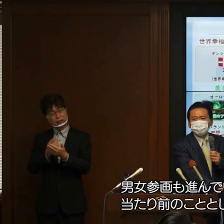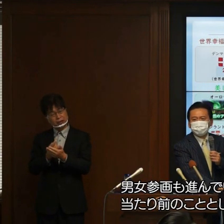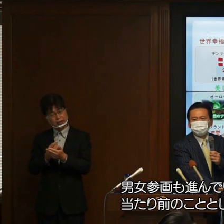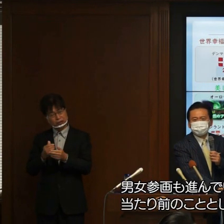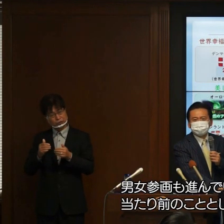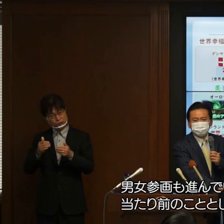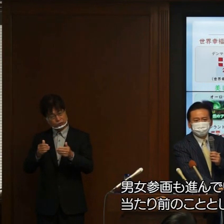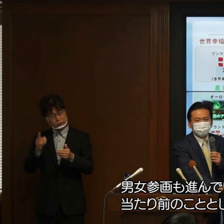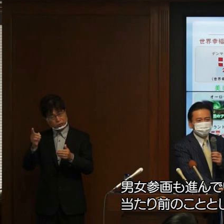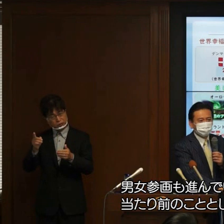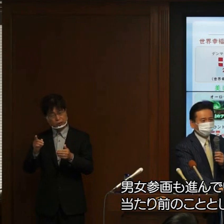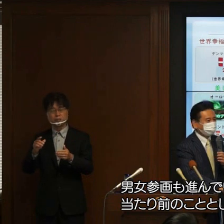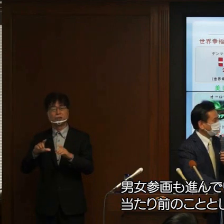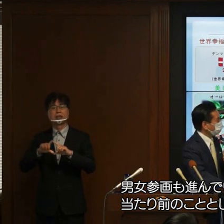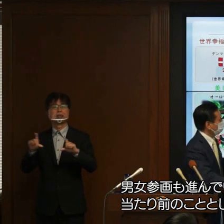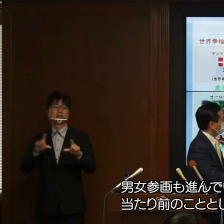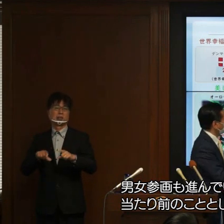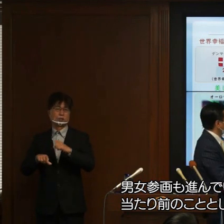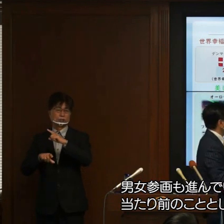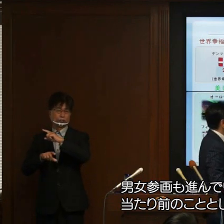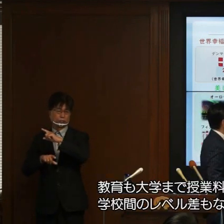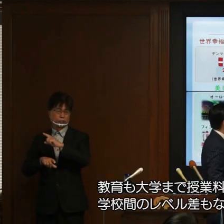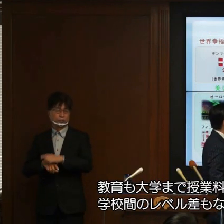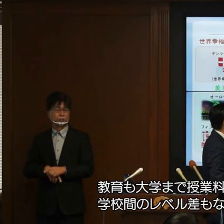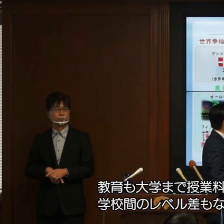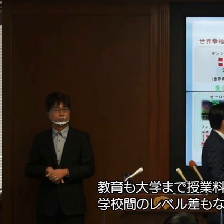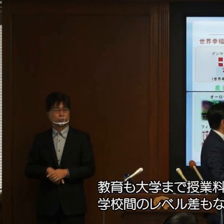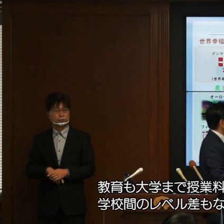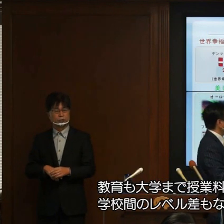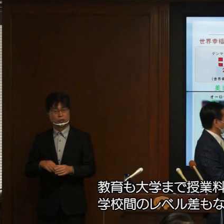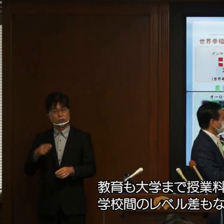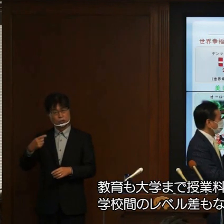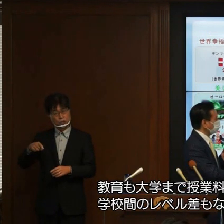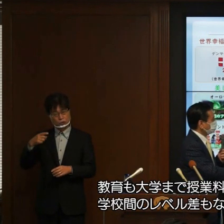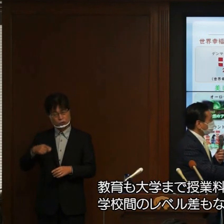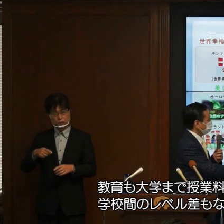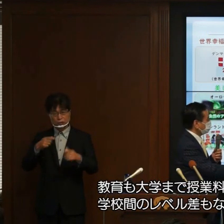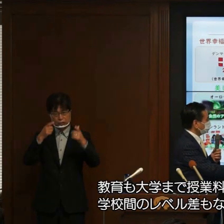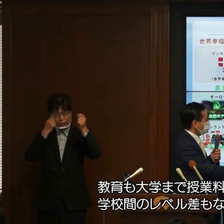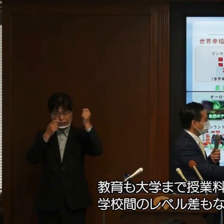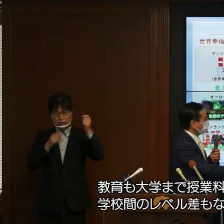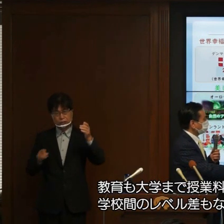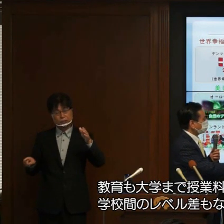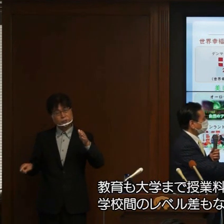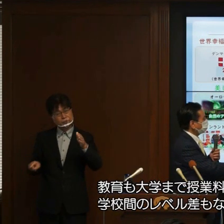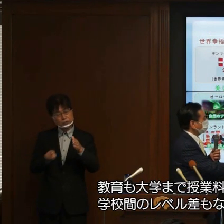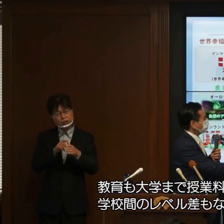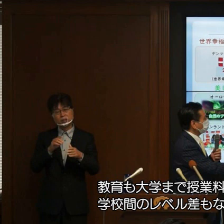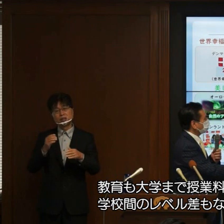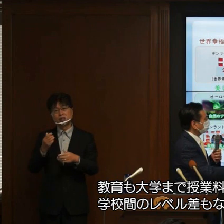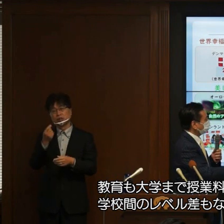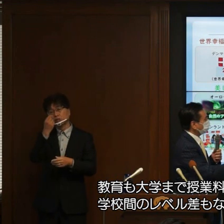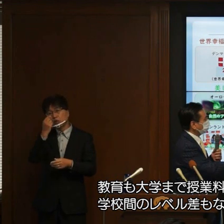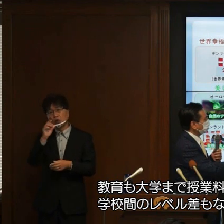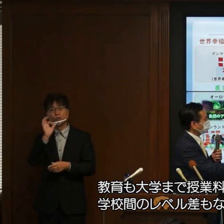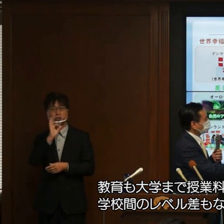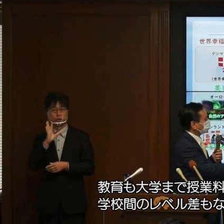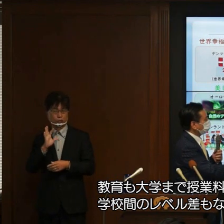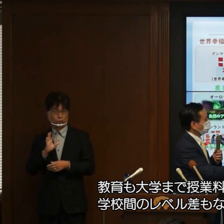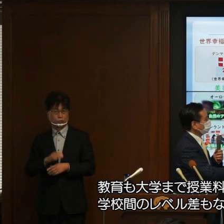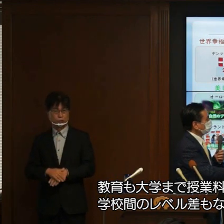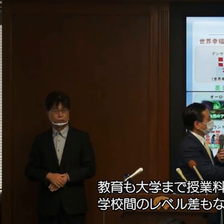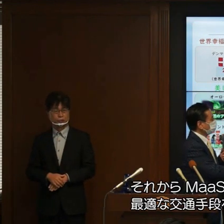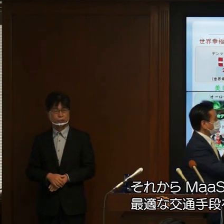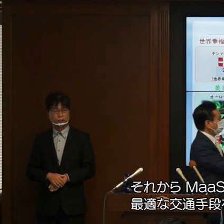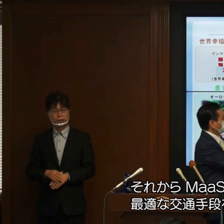るというか、当たり前のこととしても成就している。で、教育も大学まで授業料無償で、学校間のレベル差もなくてということ